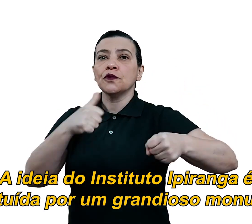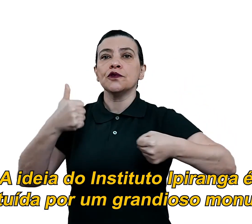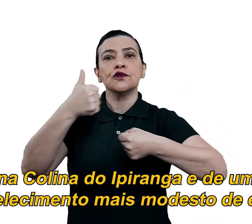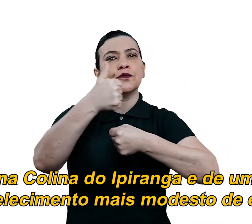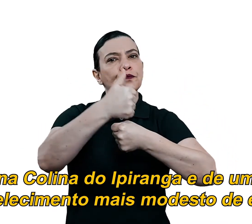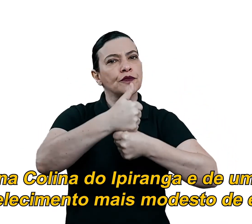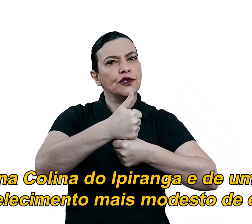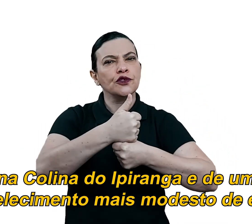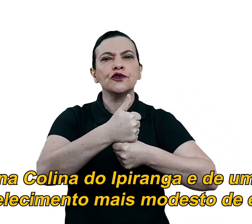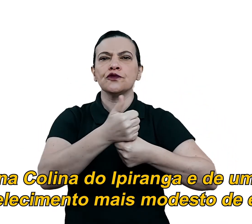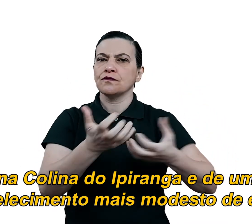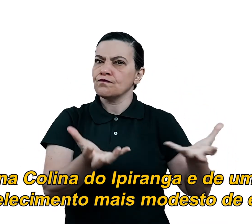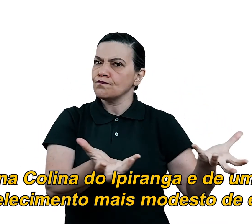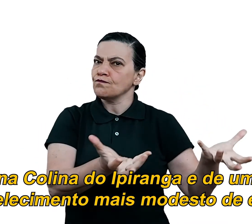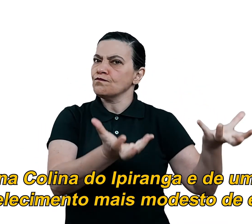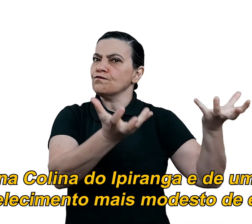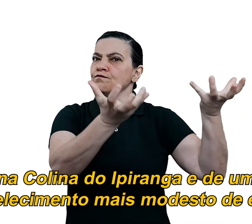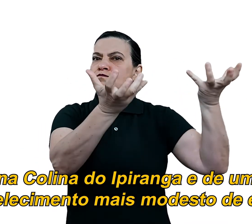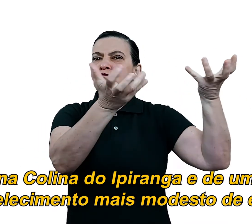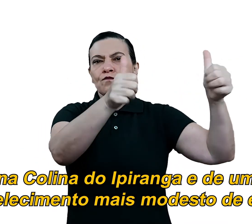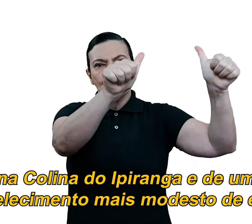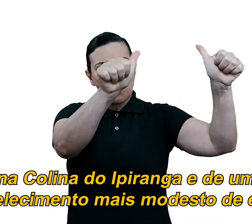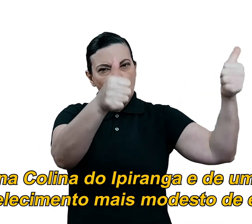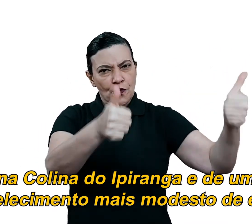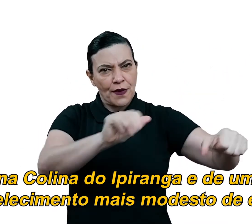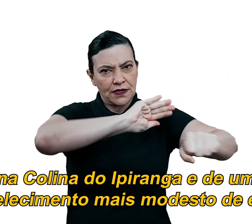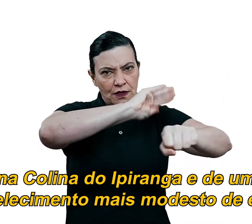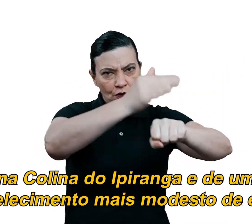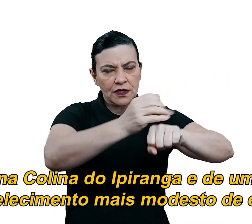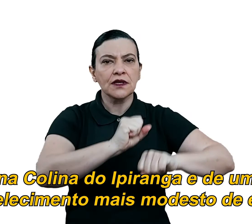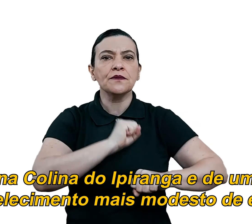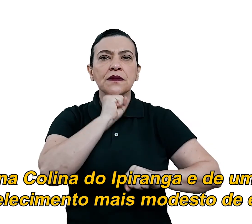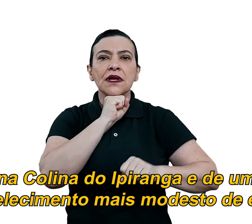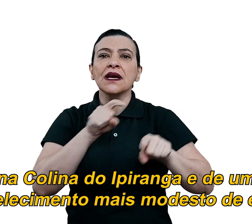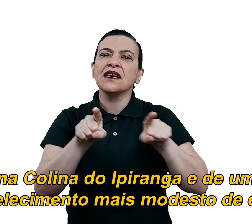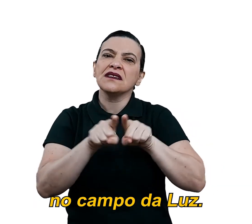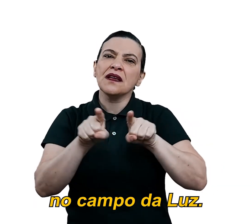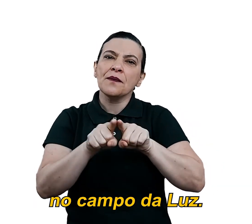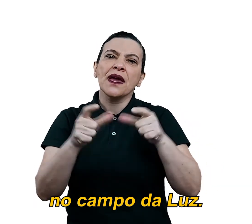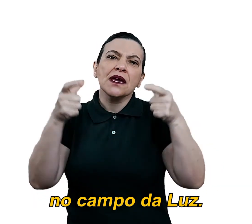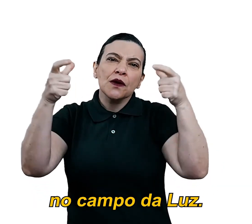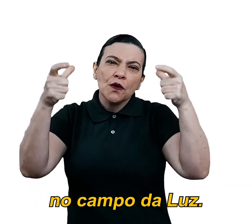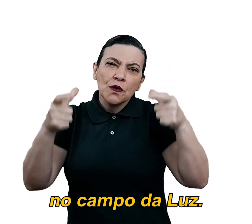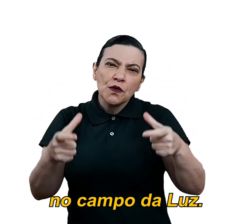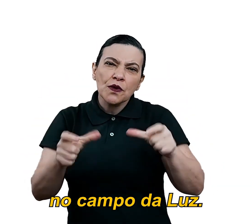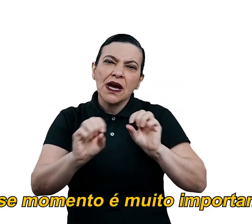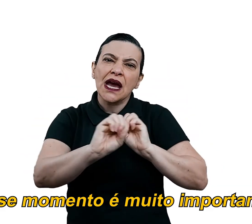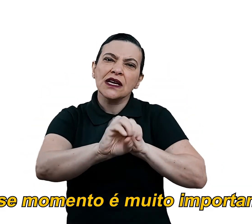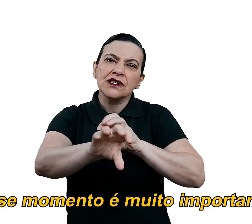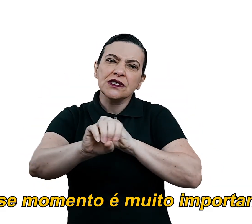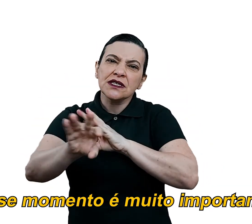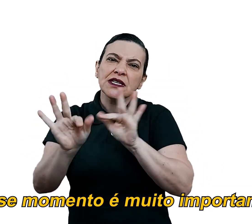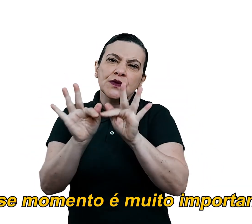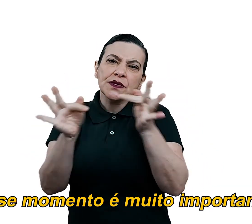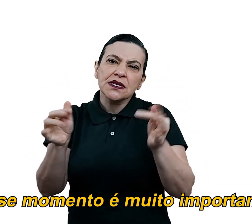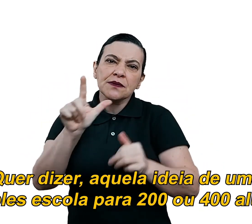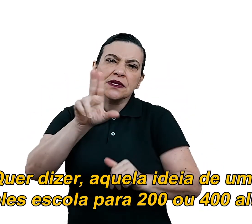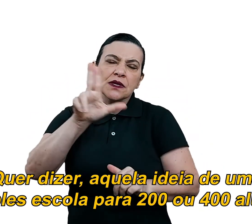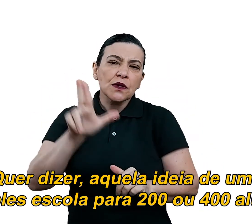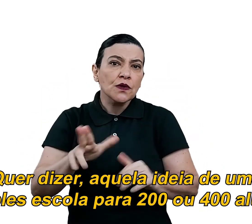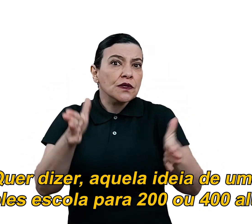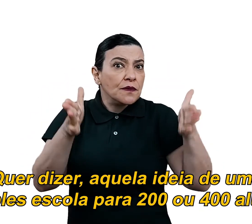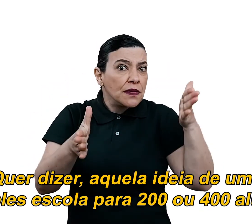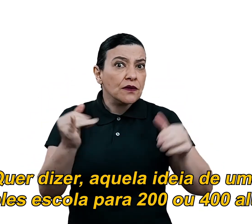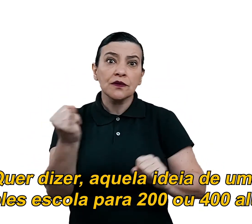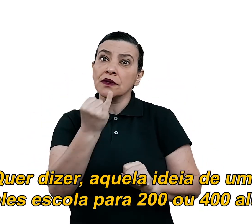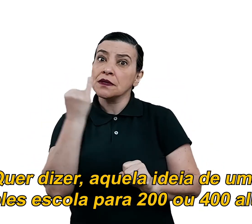grandioso monumento na colina do Ipiranga e de um estabelecimento mais modesto de ensino no Campo da Luz. Esse momento é muito importante, quer dizer,